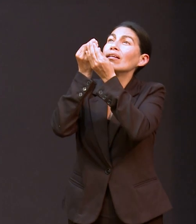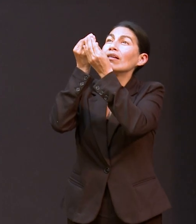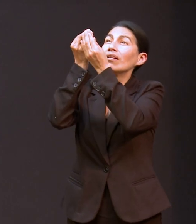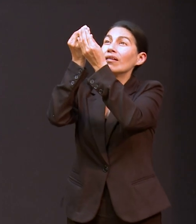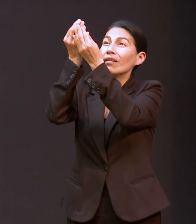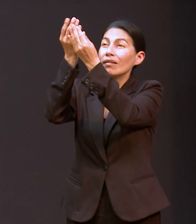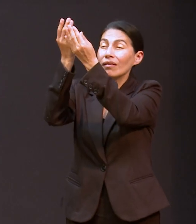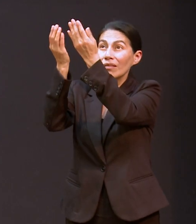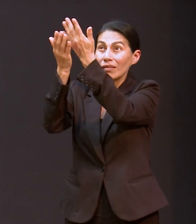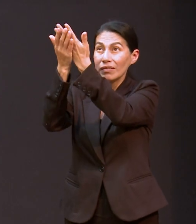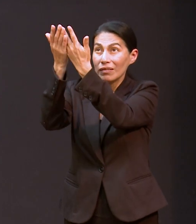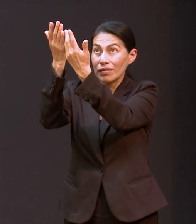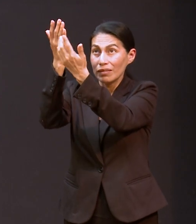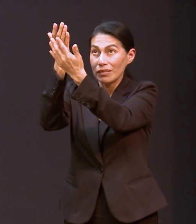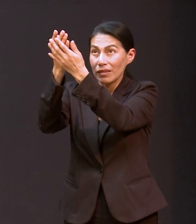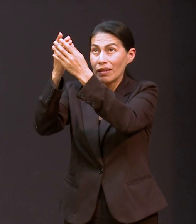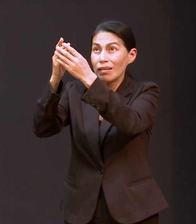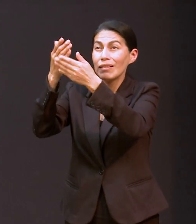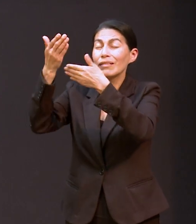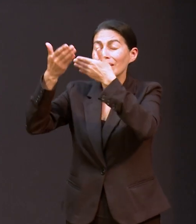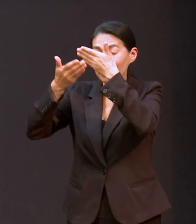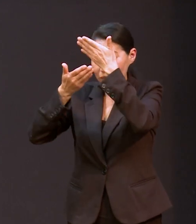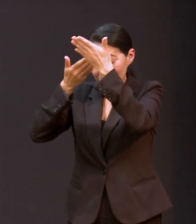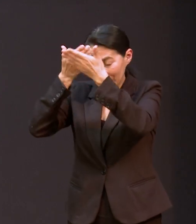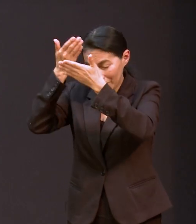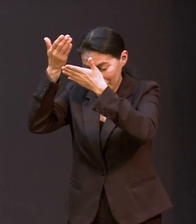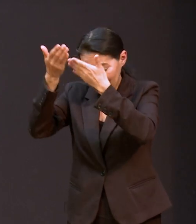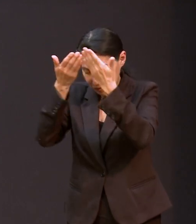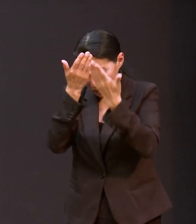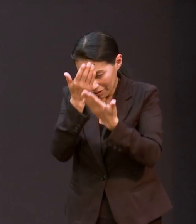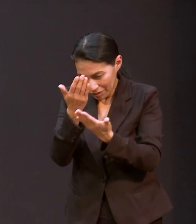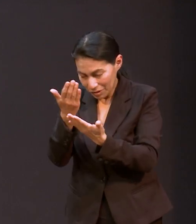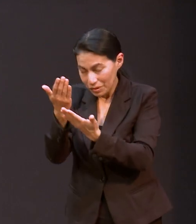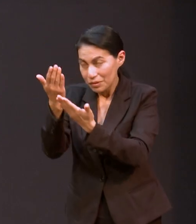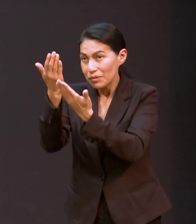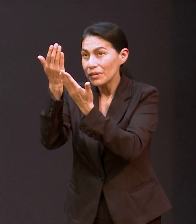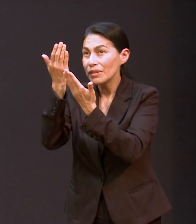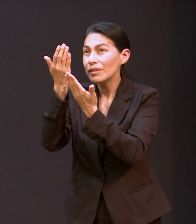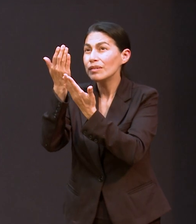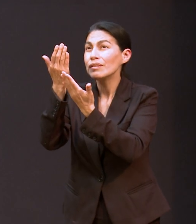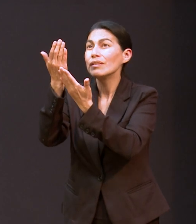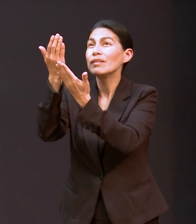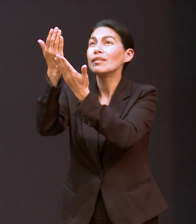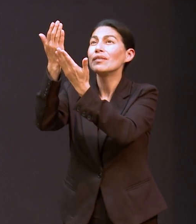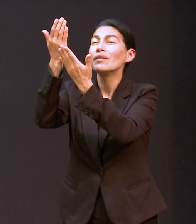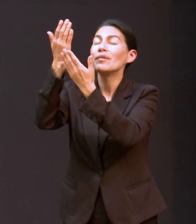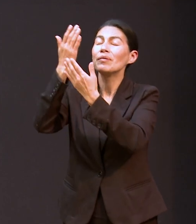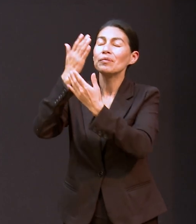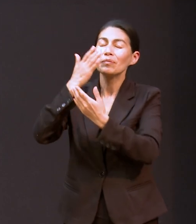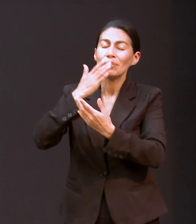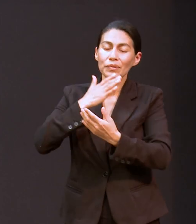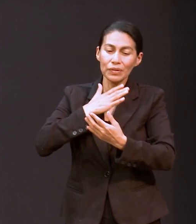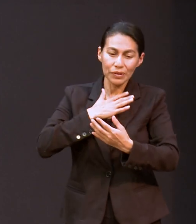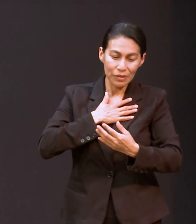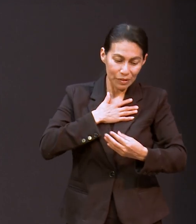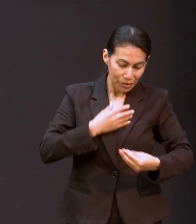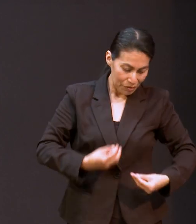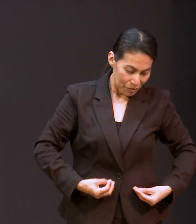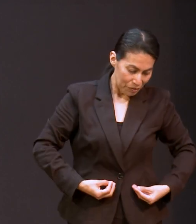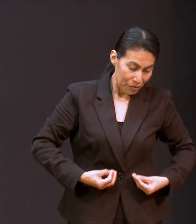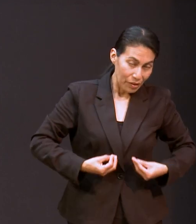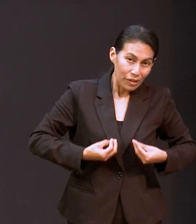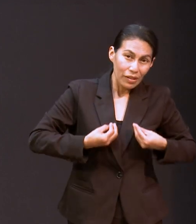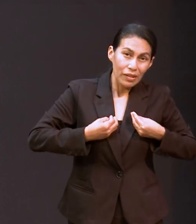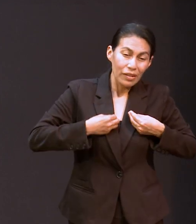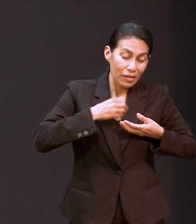entregarte a ti mi vida tu servicio